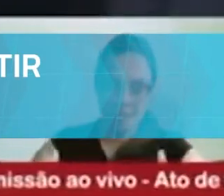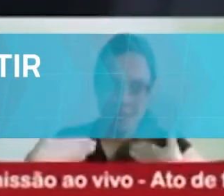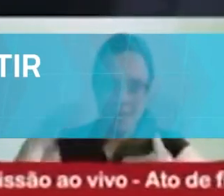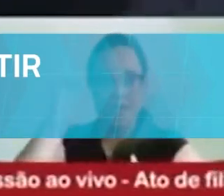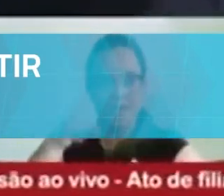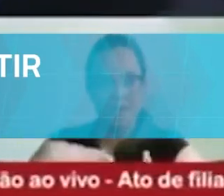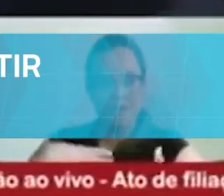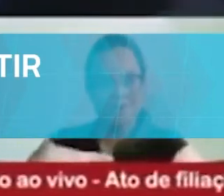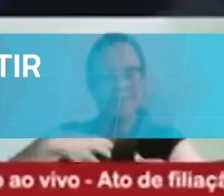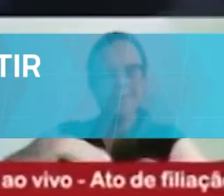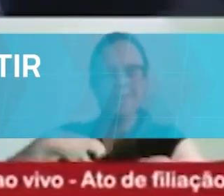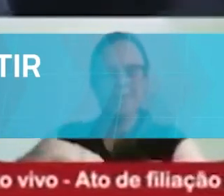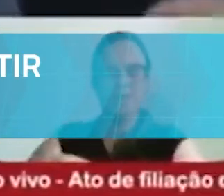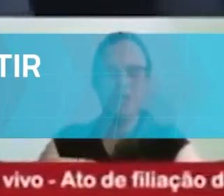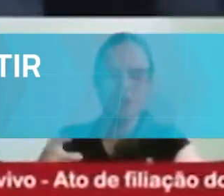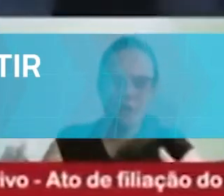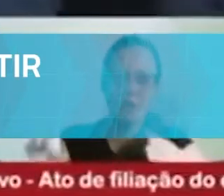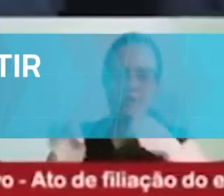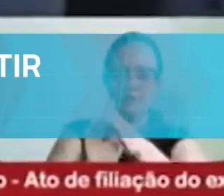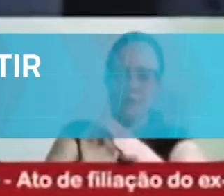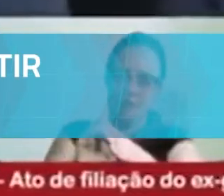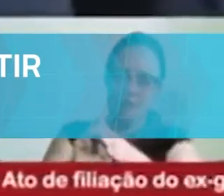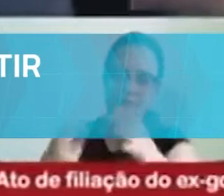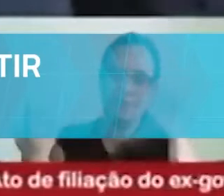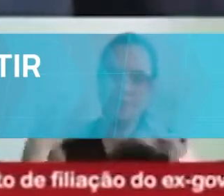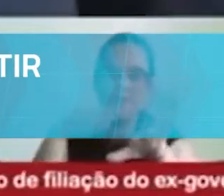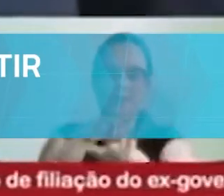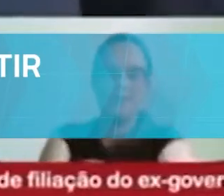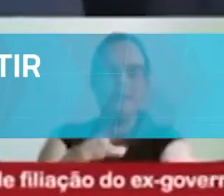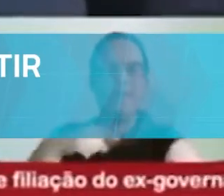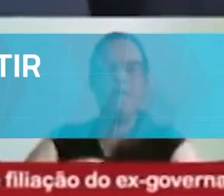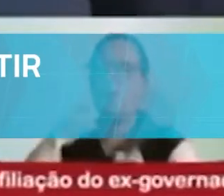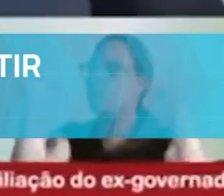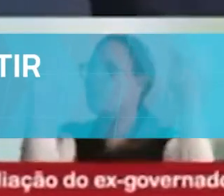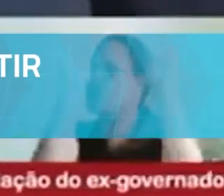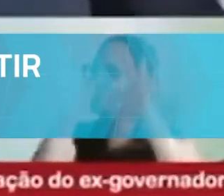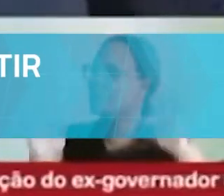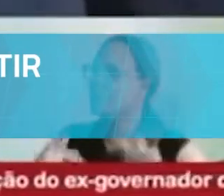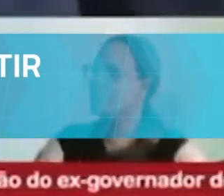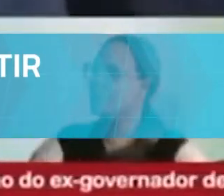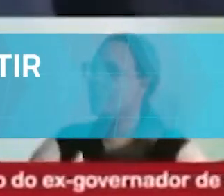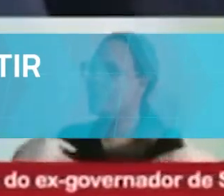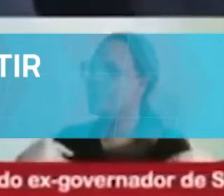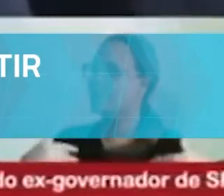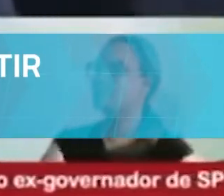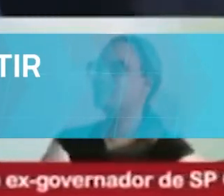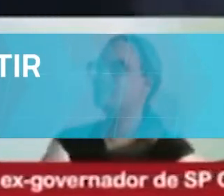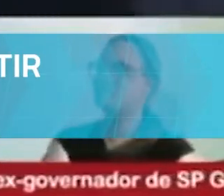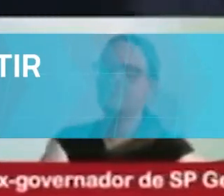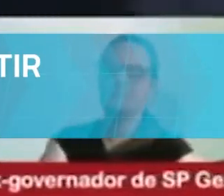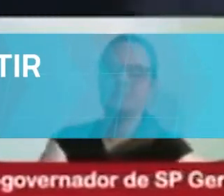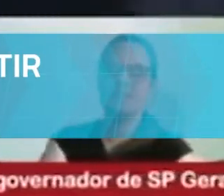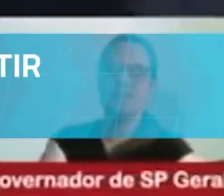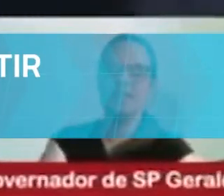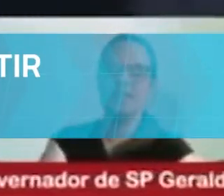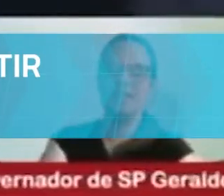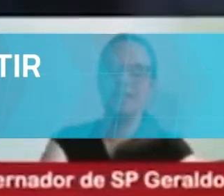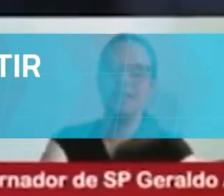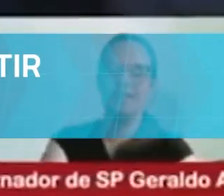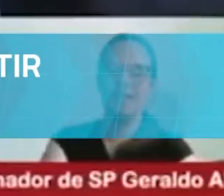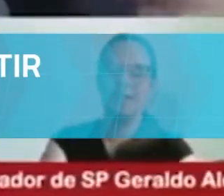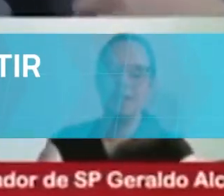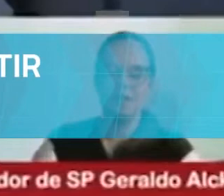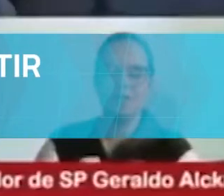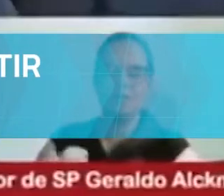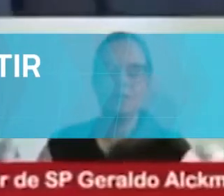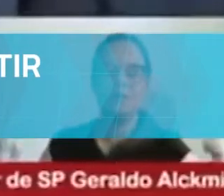filiar o ex-governador Geraldo Alckmin para a disputa ao governo de São Paulo e não se filiou ao PSB e deve ser o